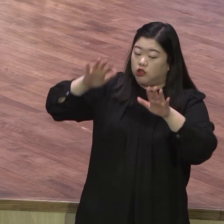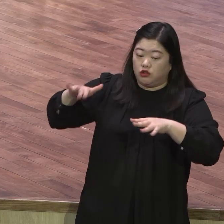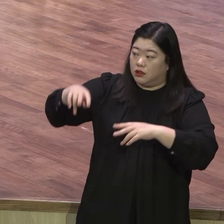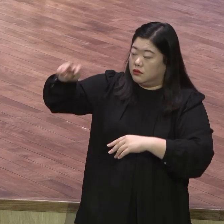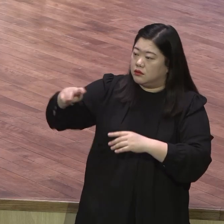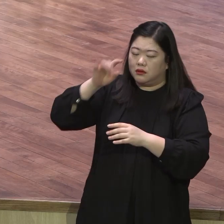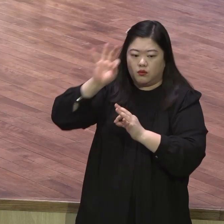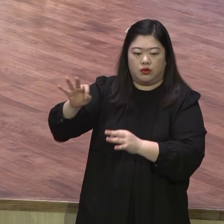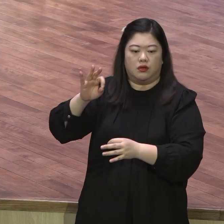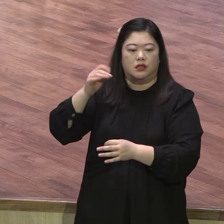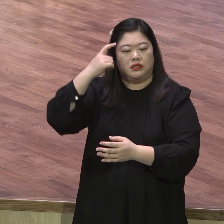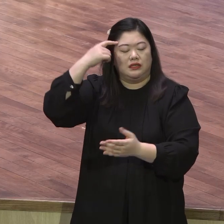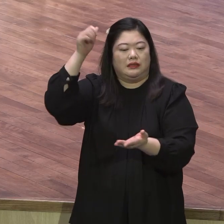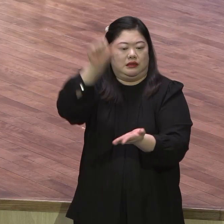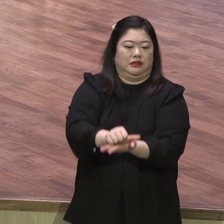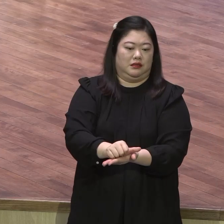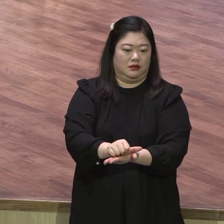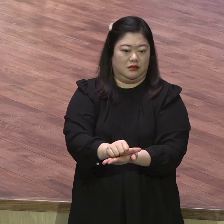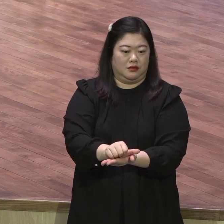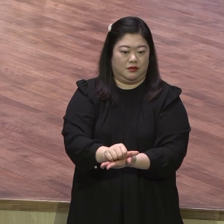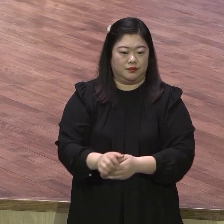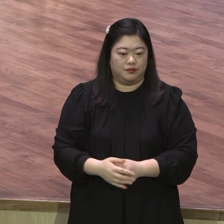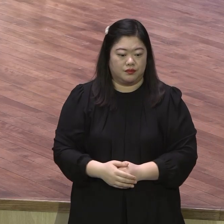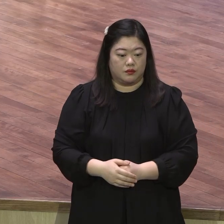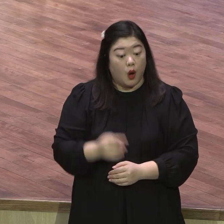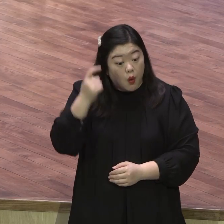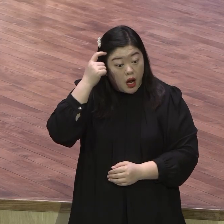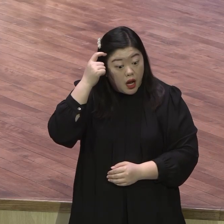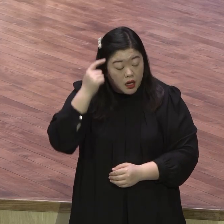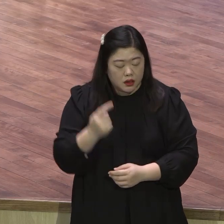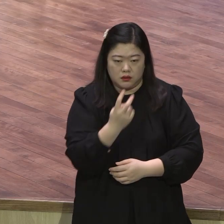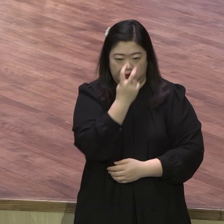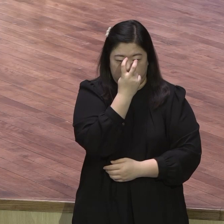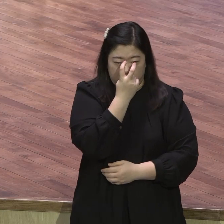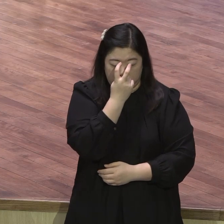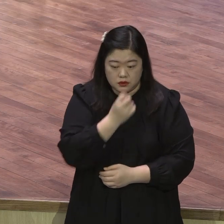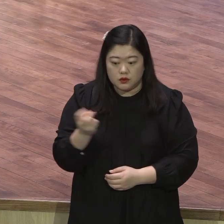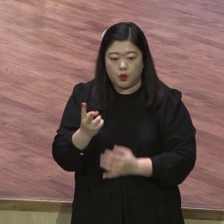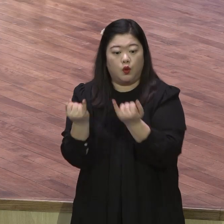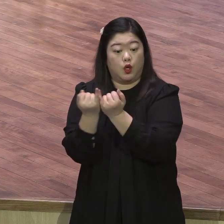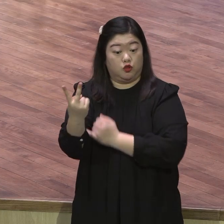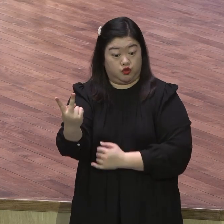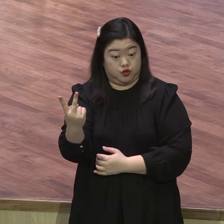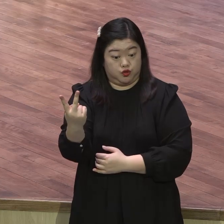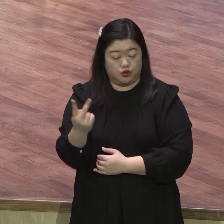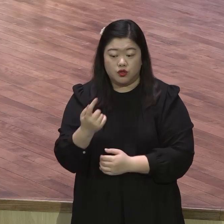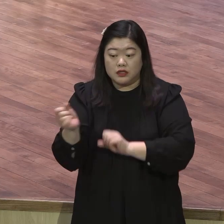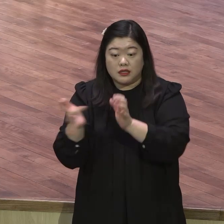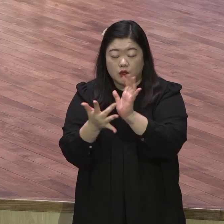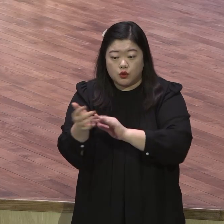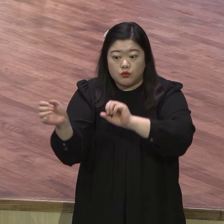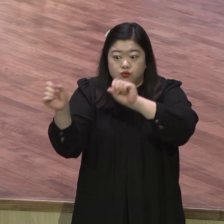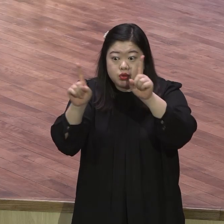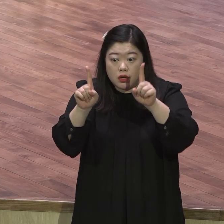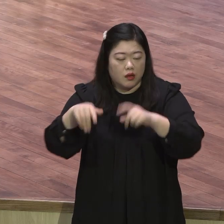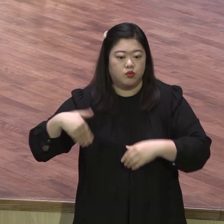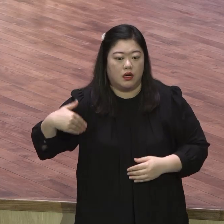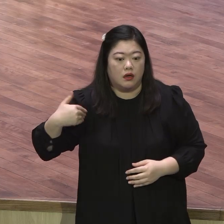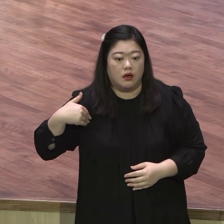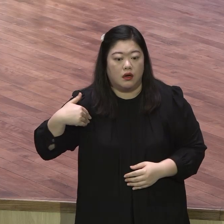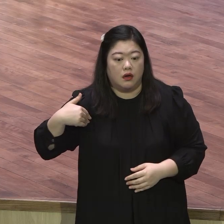예수님의 부활에 대해서 전혀 생각지도 못했던 이 여인들도 두려움과